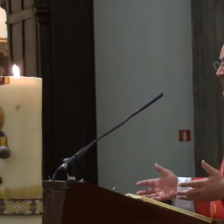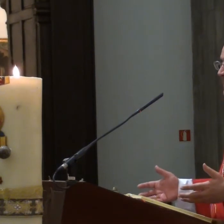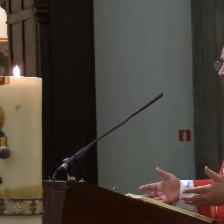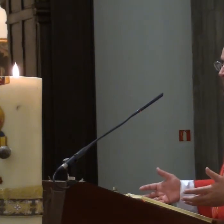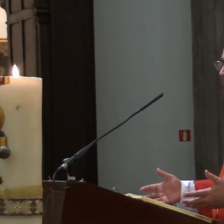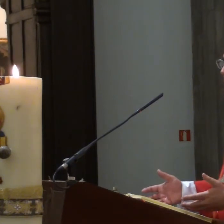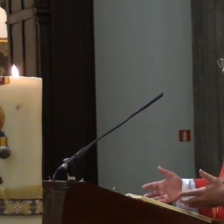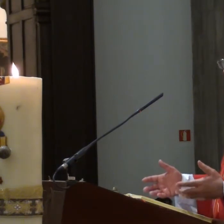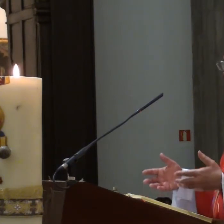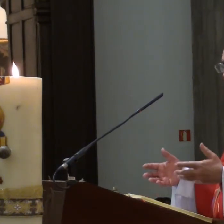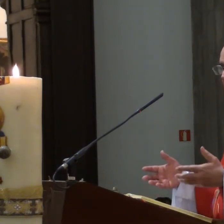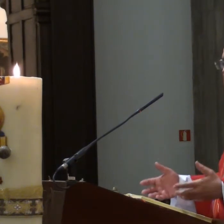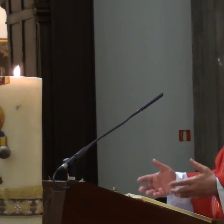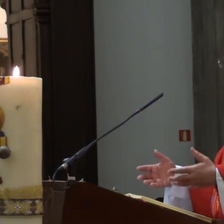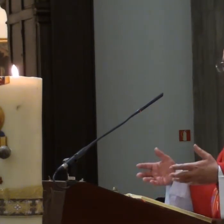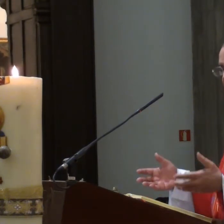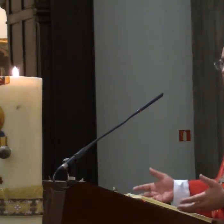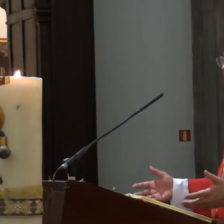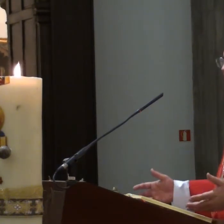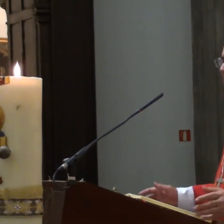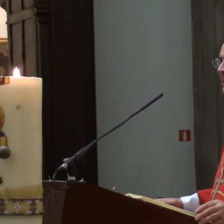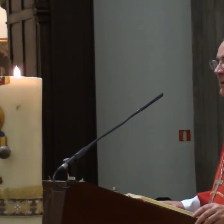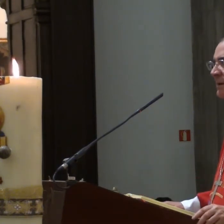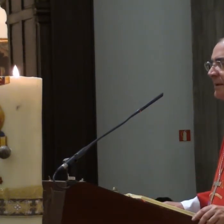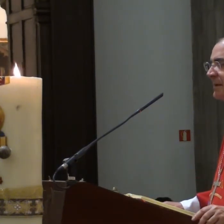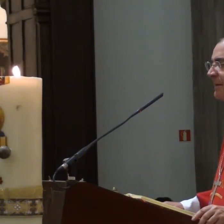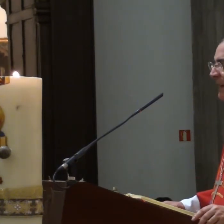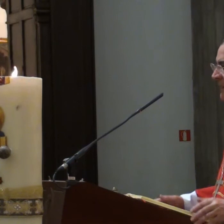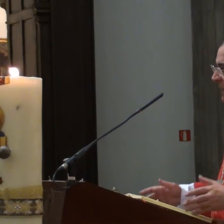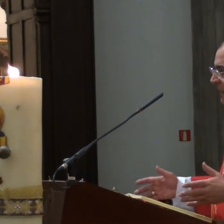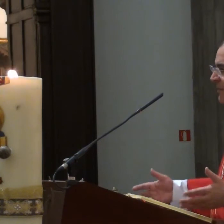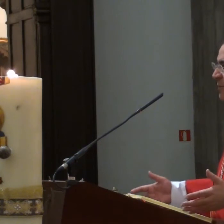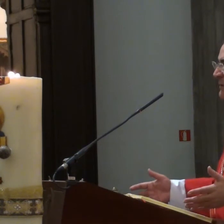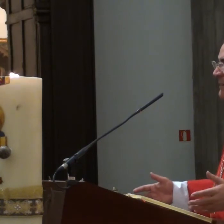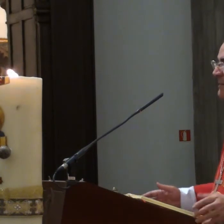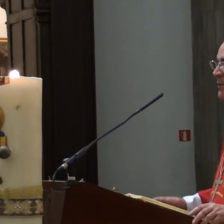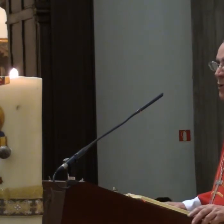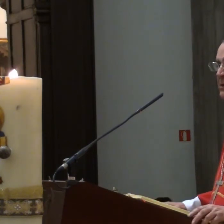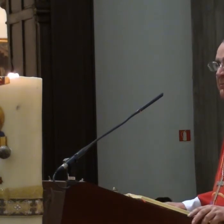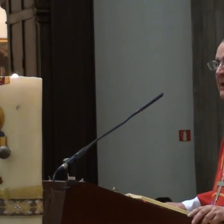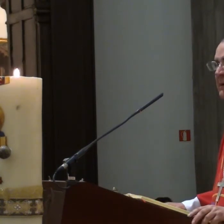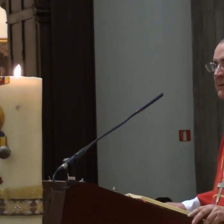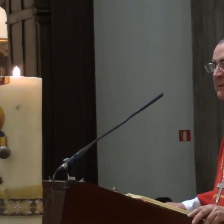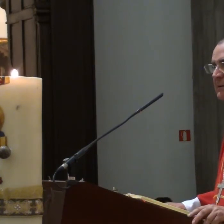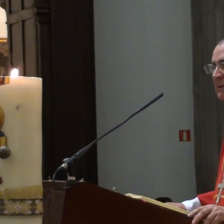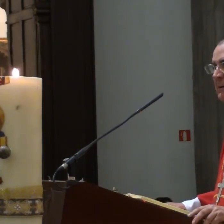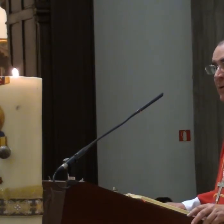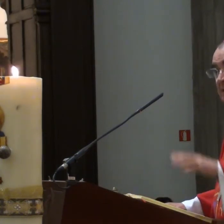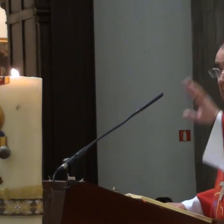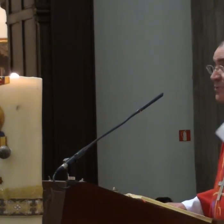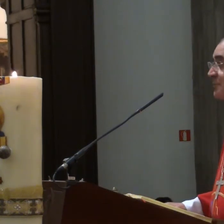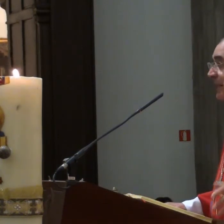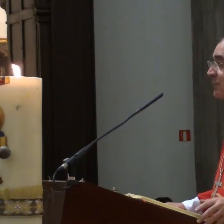quererse para quererse para siempre para tener hijos Dios los envía